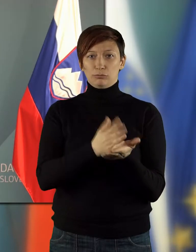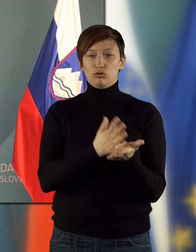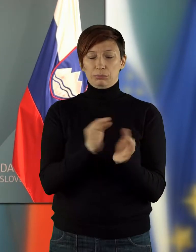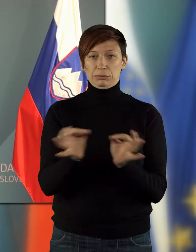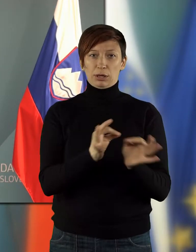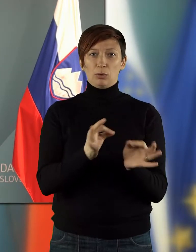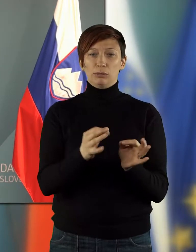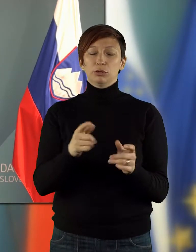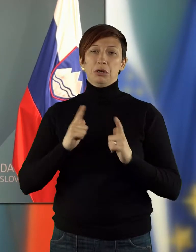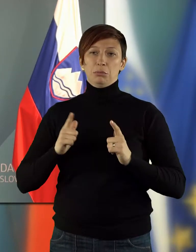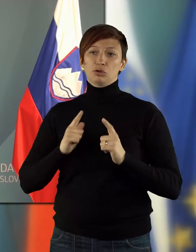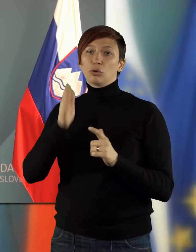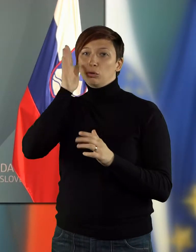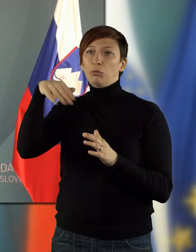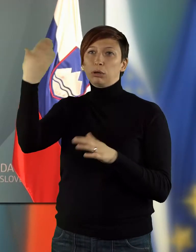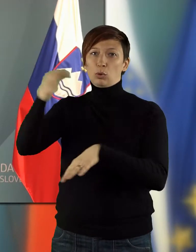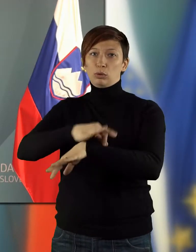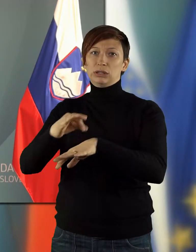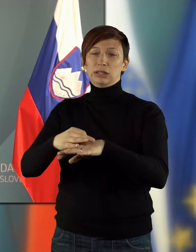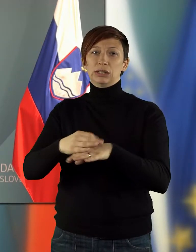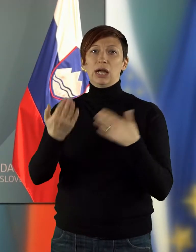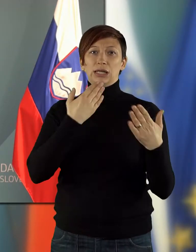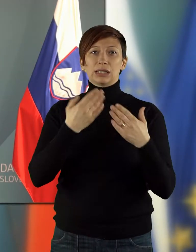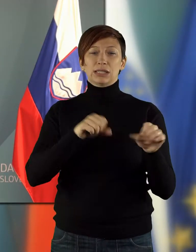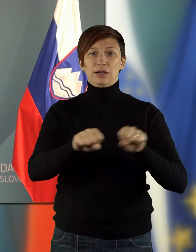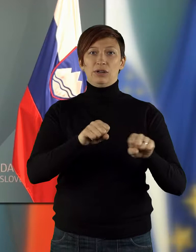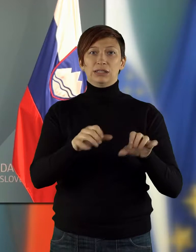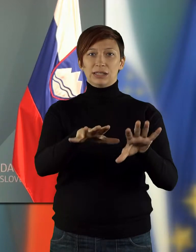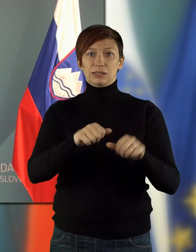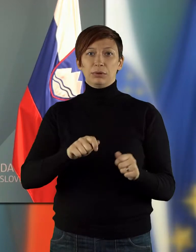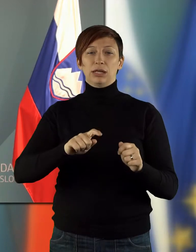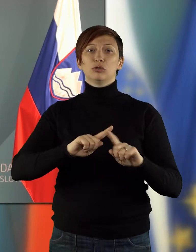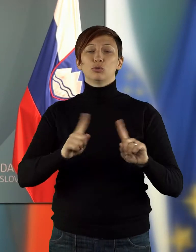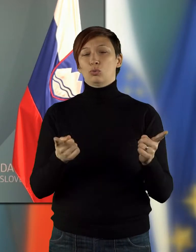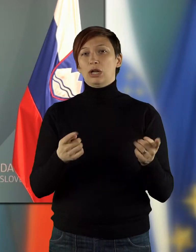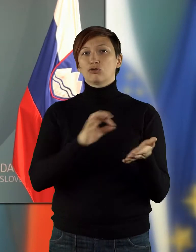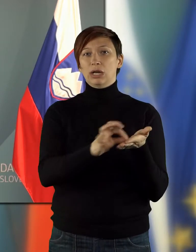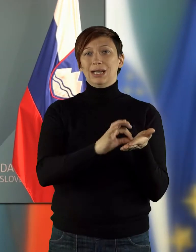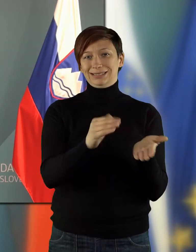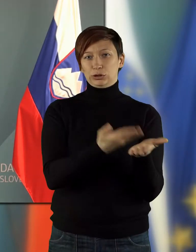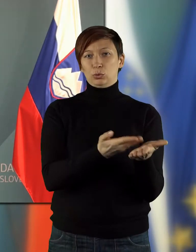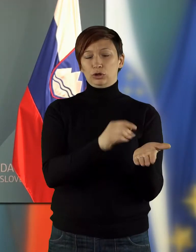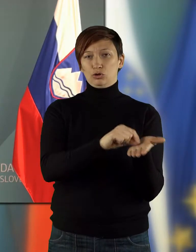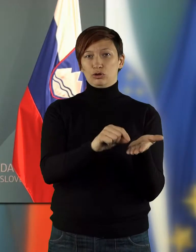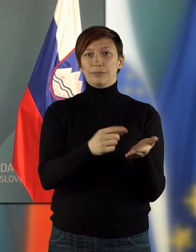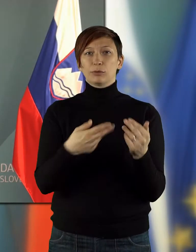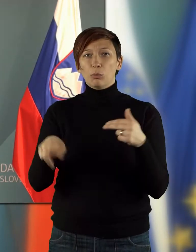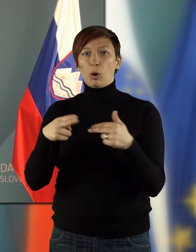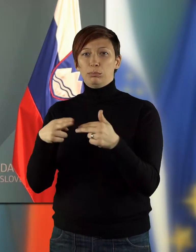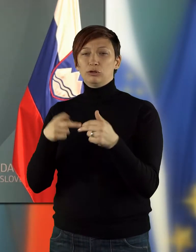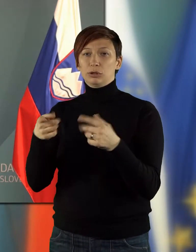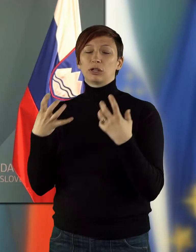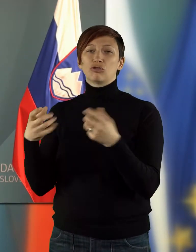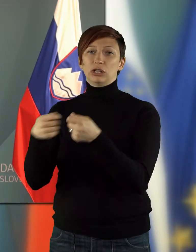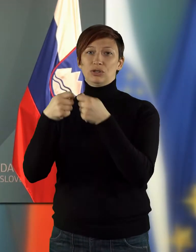na tem že intenzivno delamo, tako da pričakujem, da bomo prihodnji teden na seje vlade sprejeli drugačne izhodišča. Da pa bodo ta